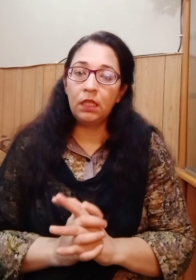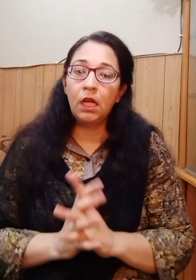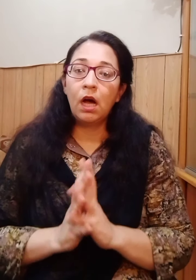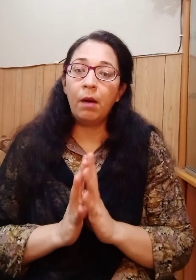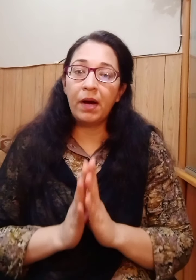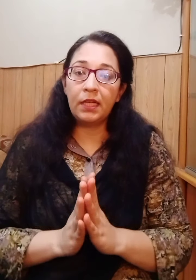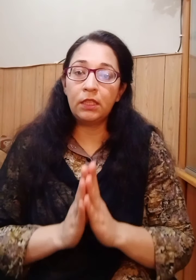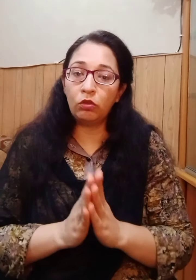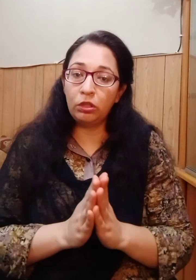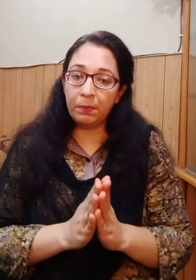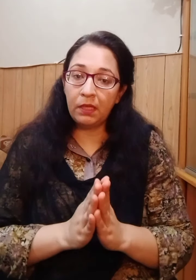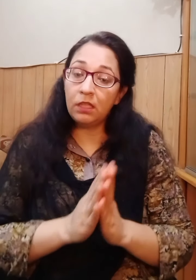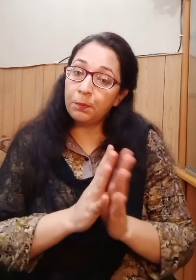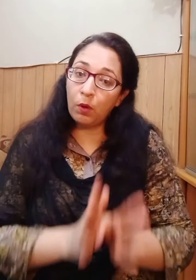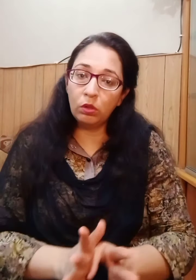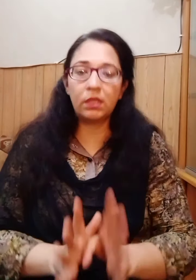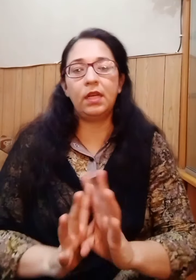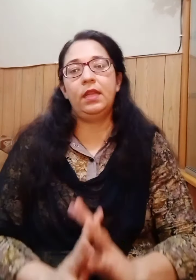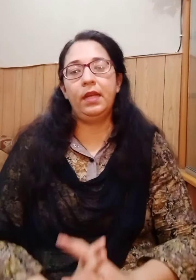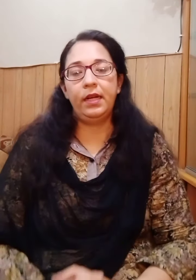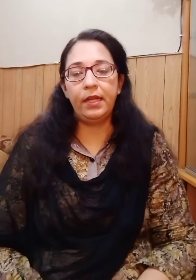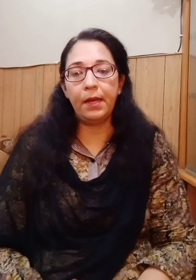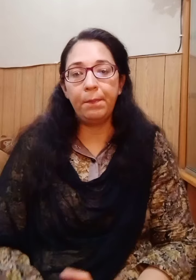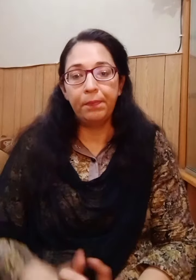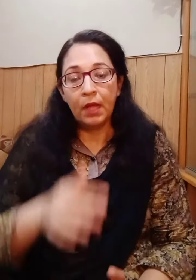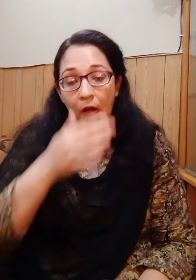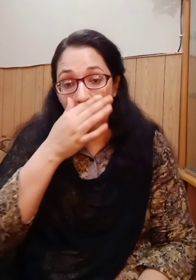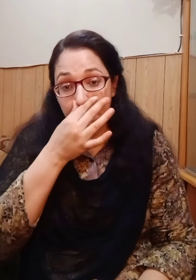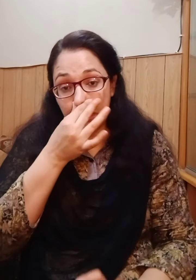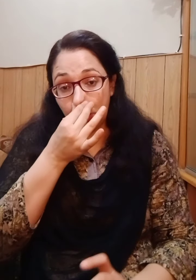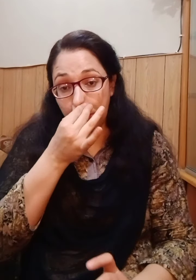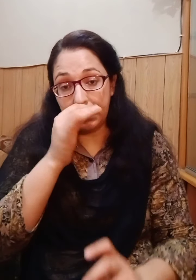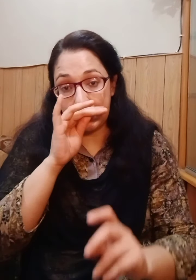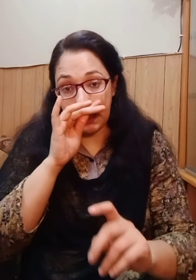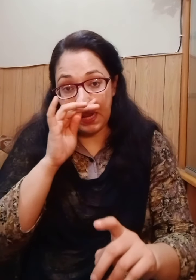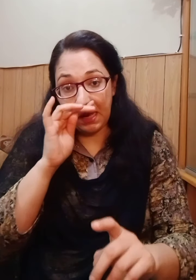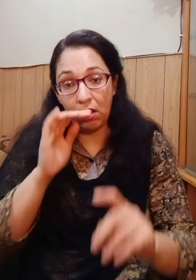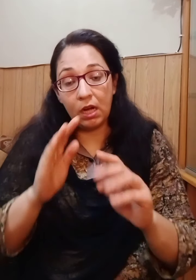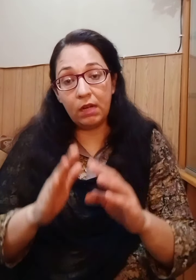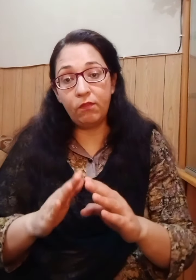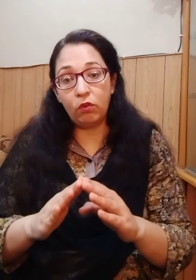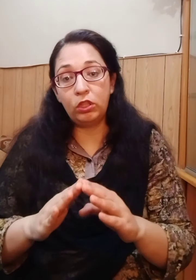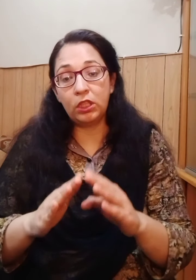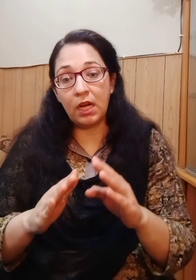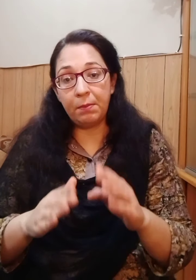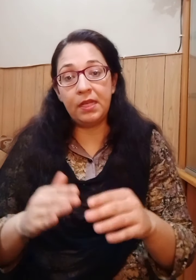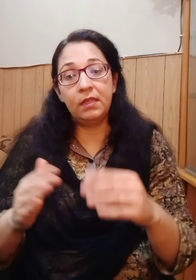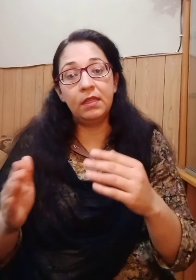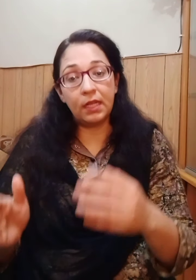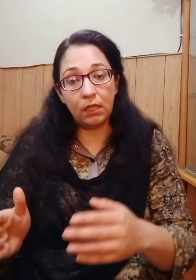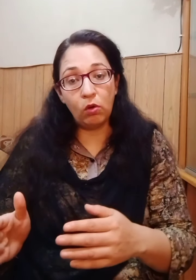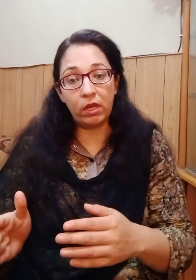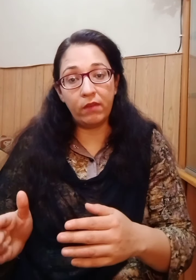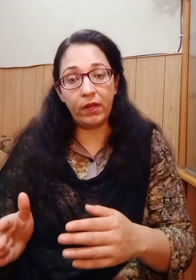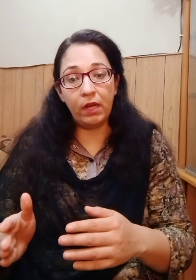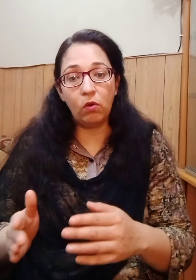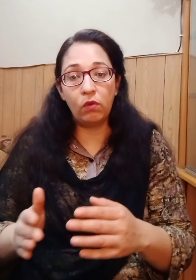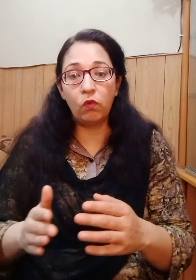हमारे सोंग्स पर स्पष्ट करता है आपका जो भी बचा है अगर वह चार महीने से ज्यादा हो गया और